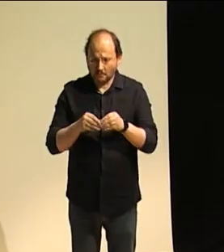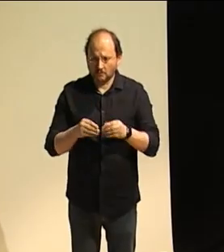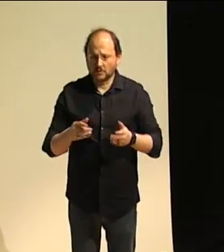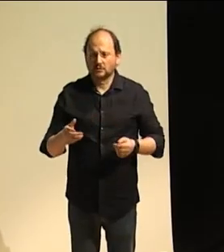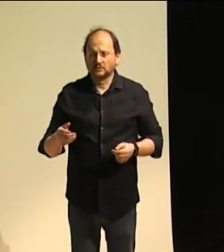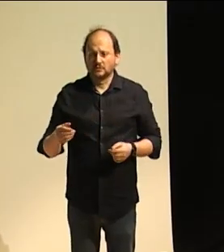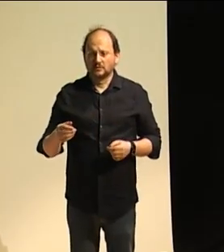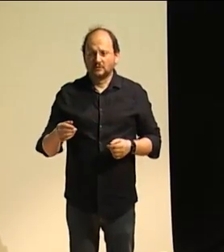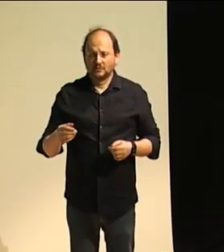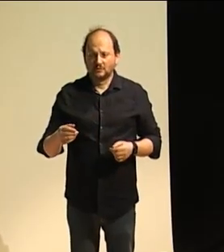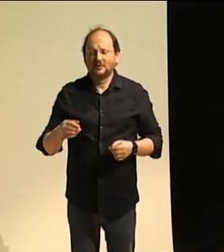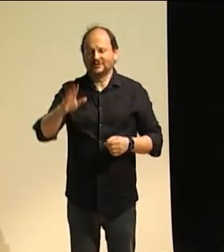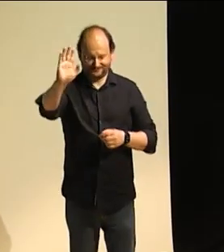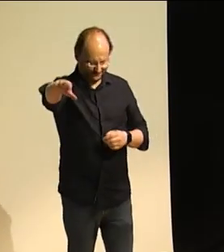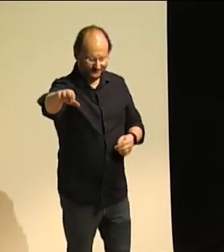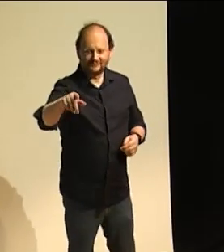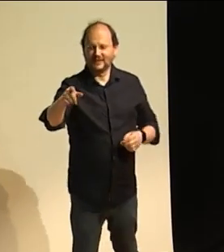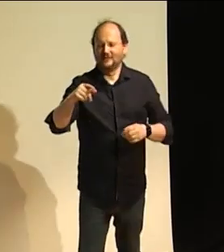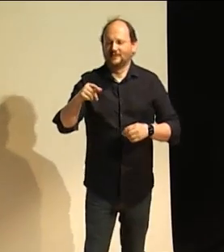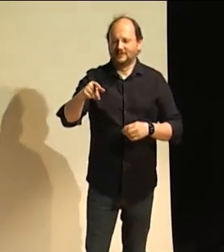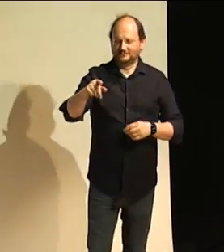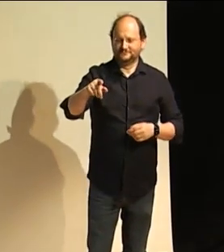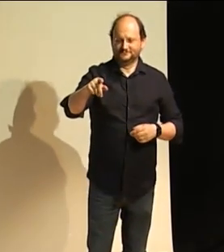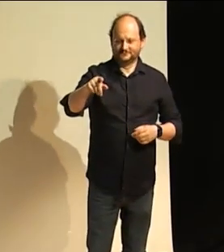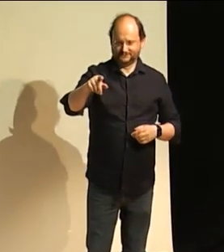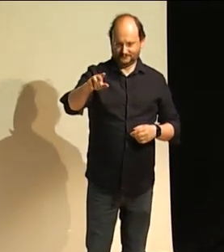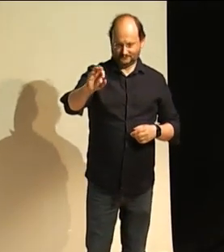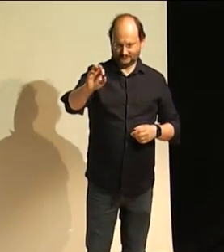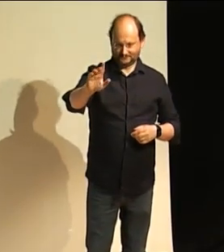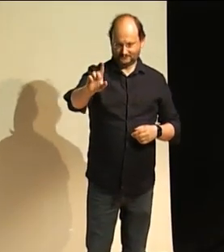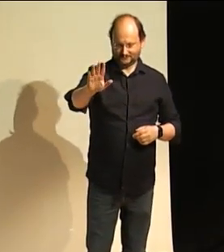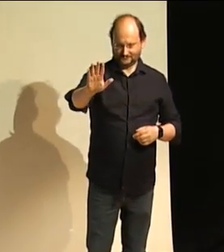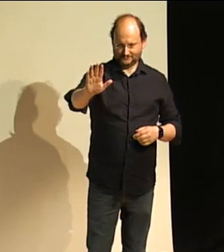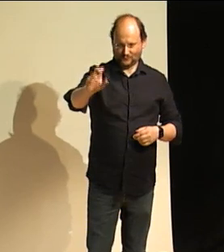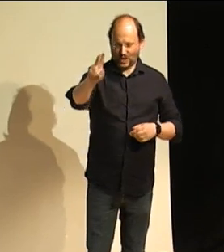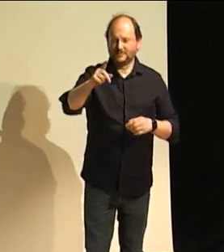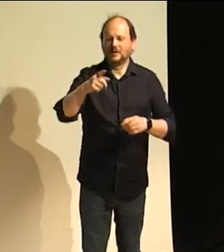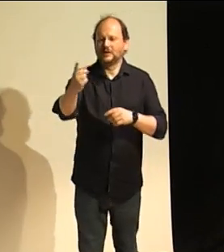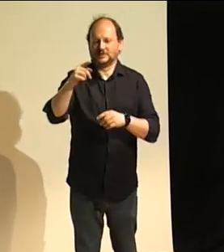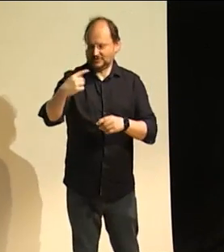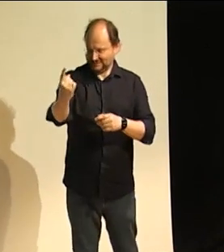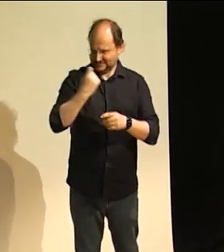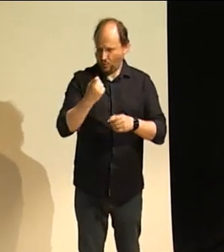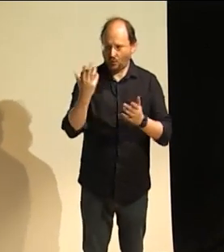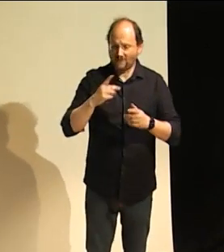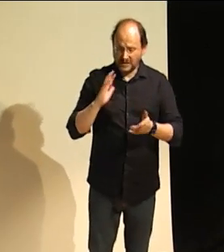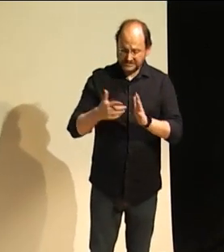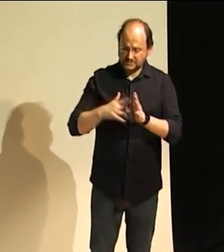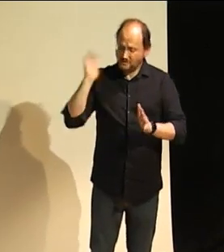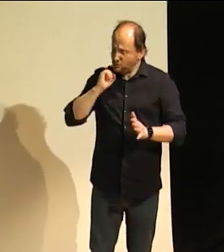époques. Il est sur le signe de arbre, par exemple. Est-ce que vous avez des choses à dire? Ok, j'ai compris la question, je